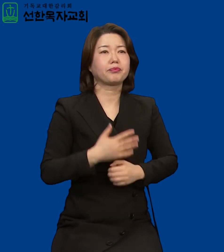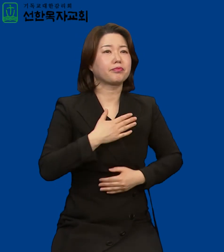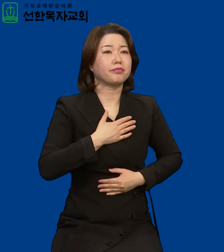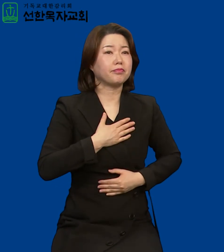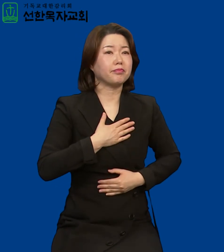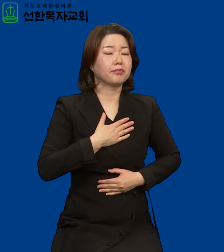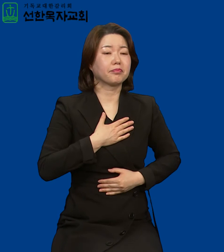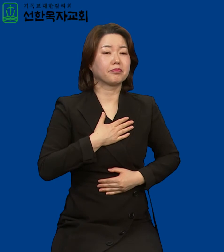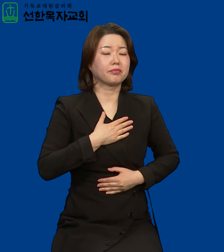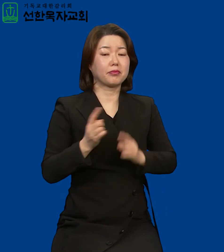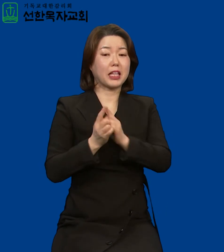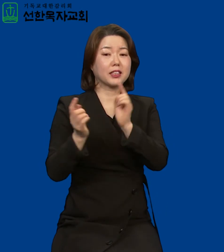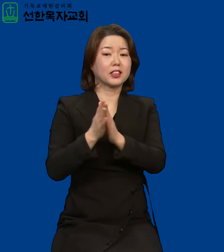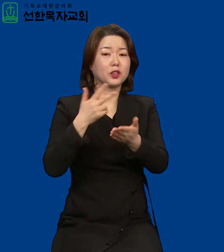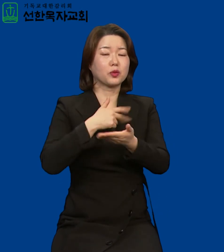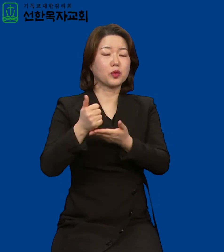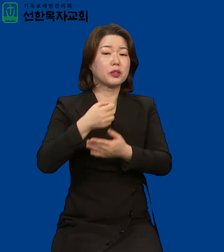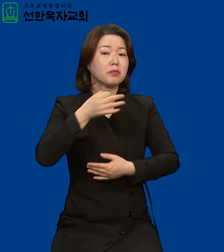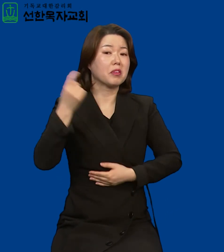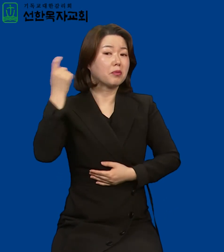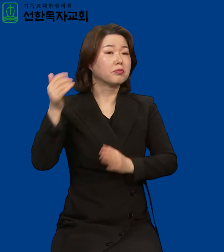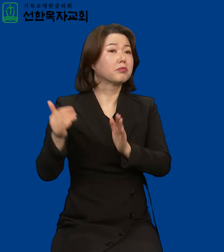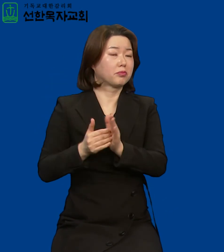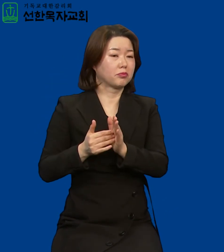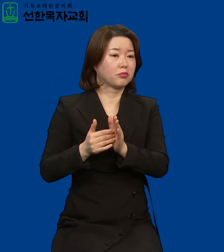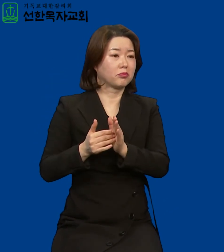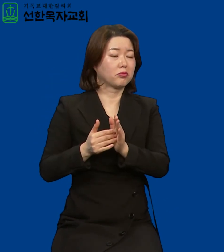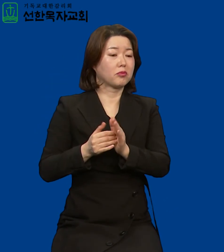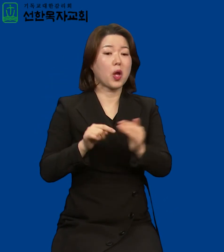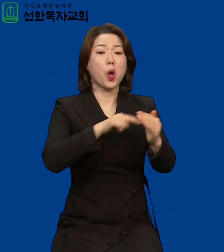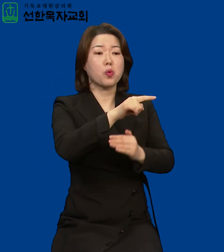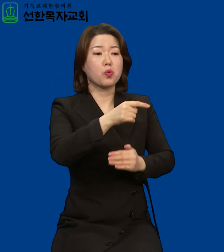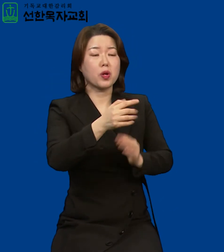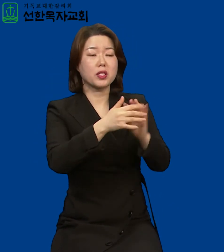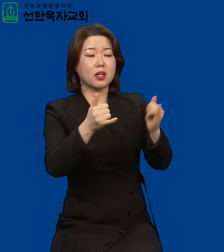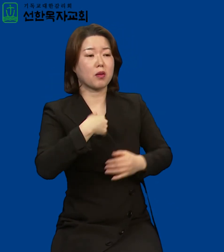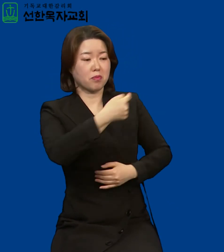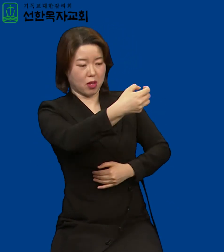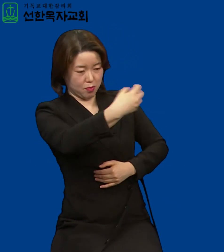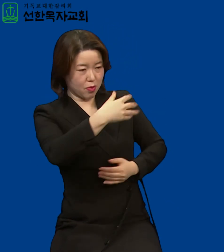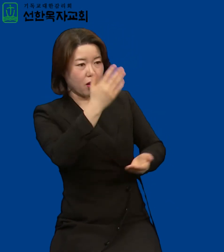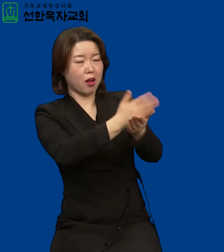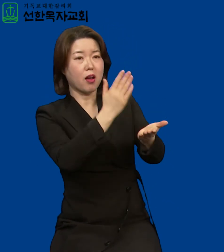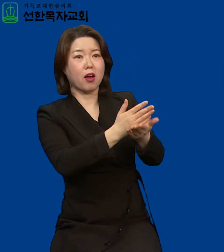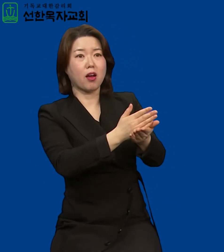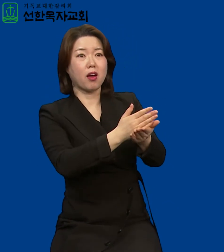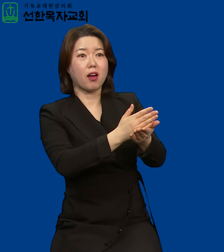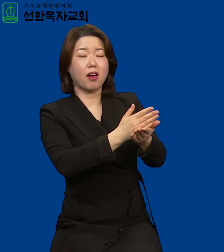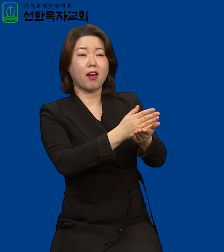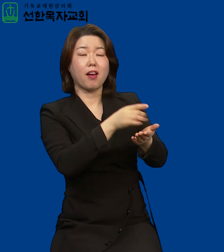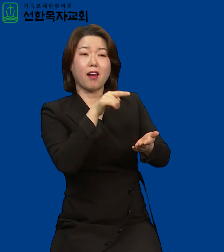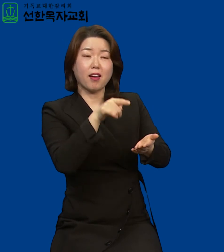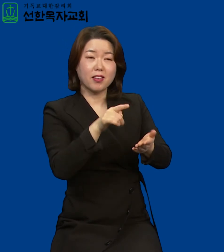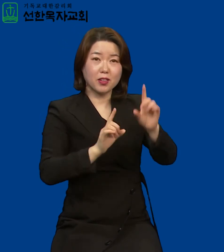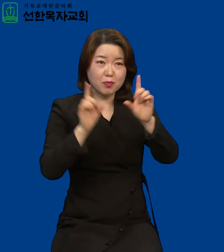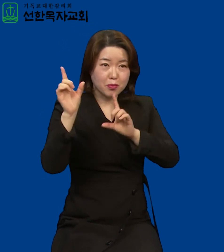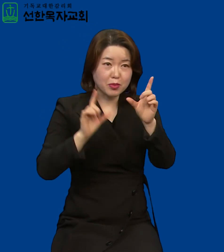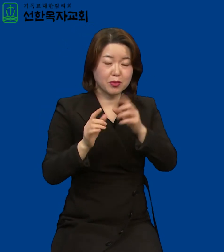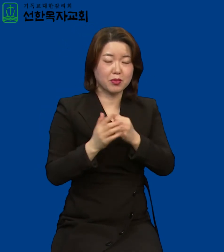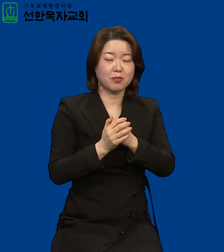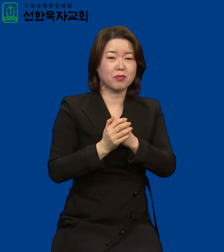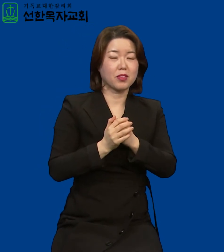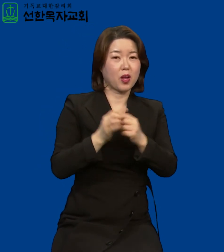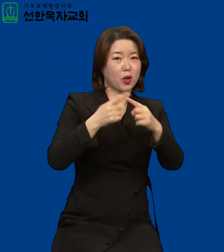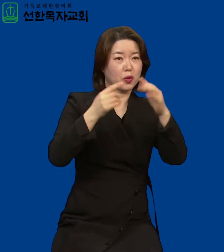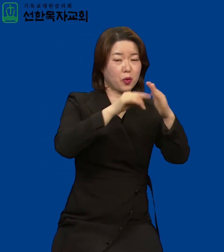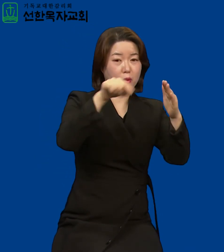나는 내가 직접 주님의 음성을 들었으니까 누구도 나를 어떻게 말하지 못합니다. 교회 안에 그런 사람이